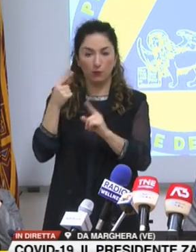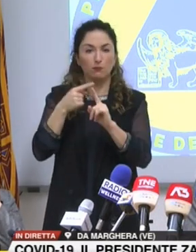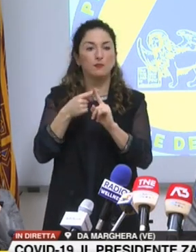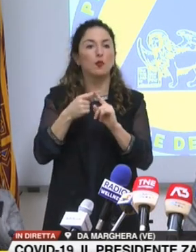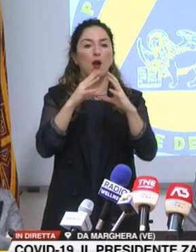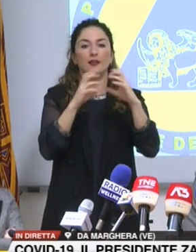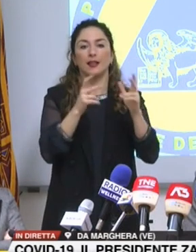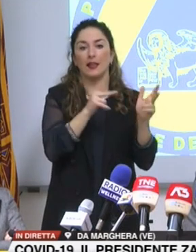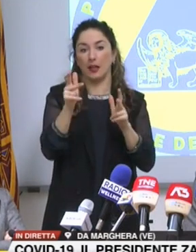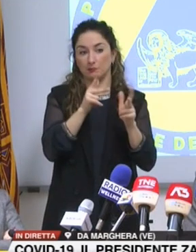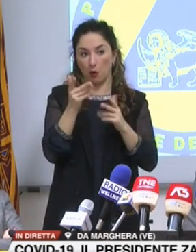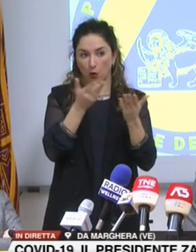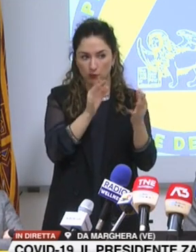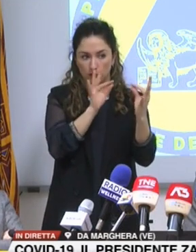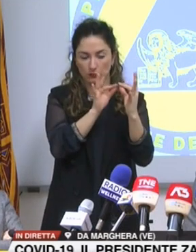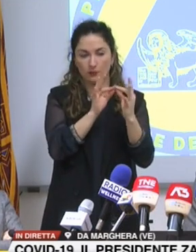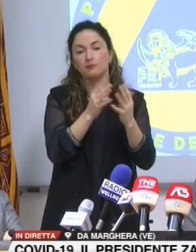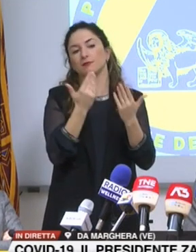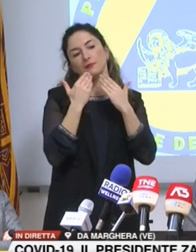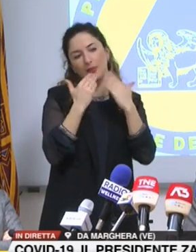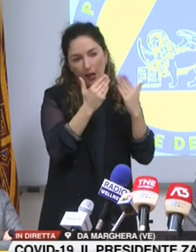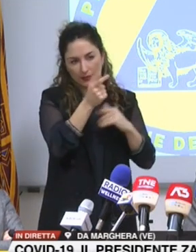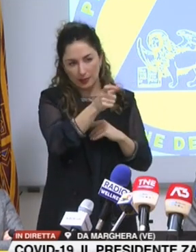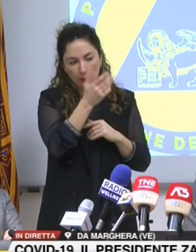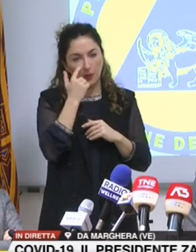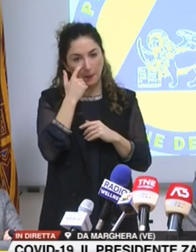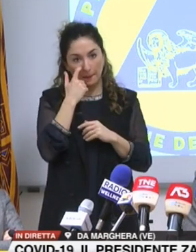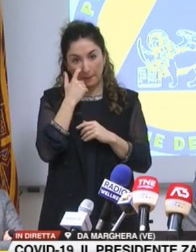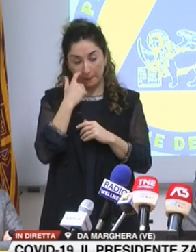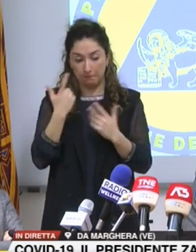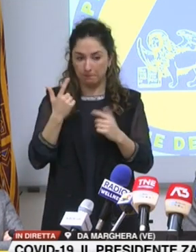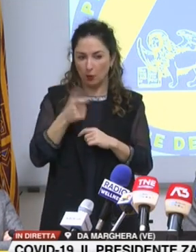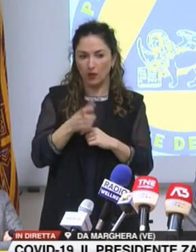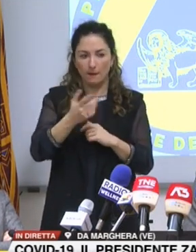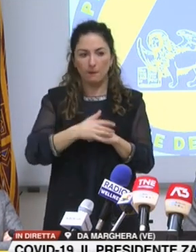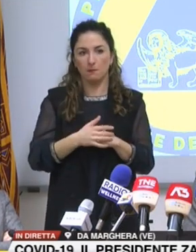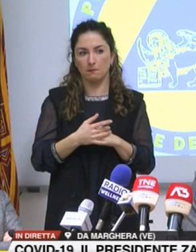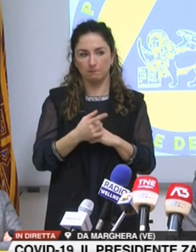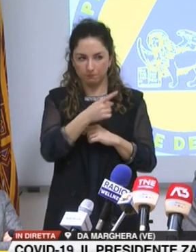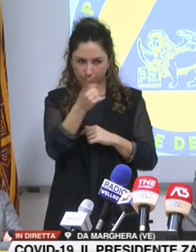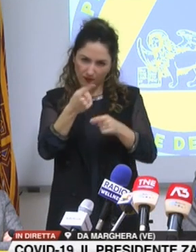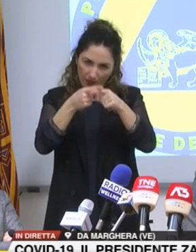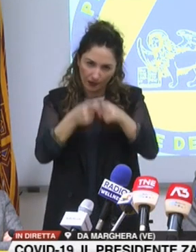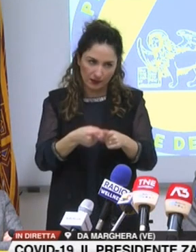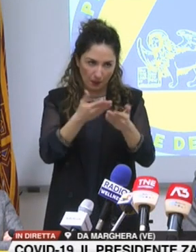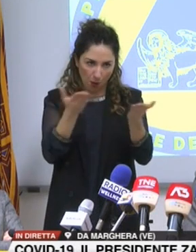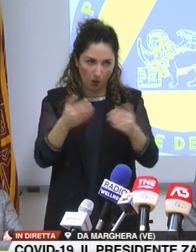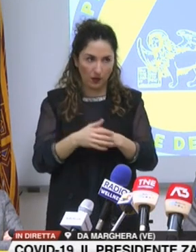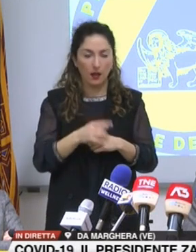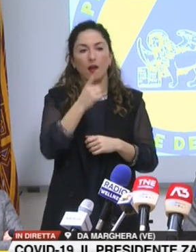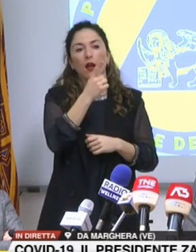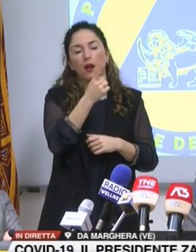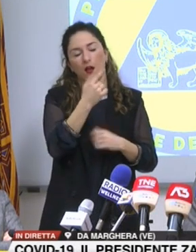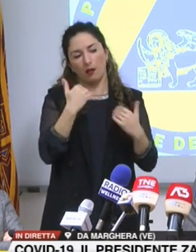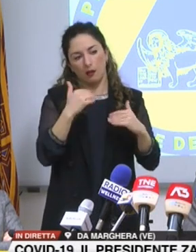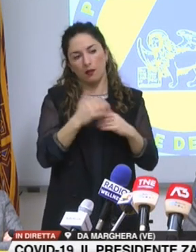di trasporto, che mi sento di ringraziare, perché al momento, insomma, e voi siete giusti testimoni, hanno dimostrato